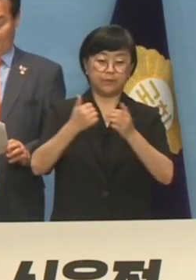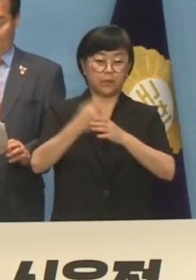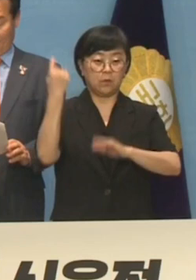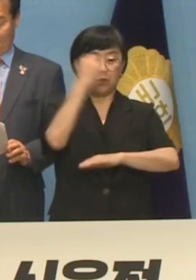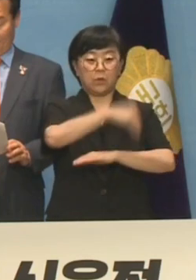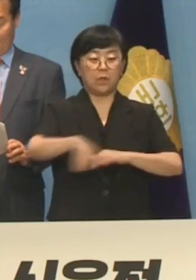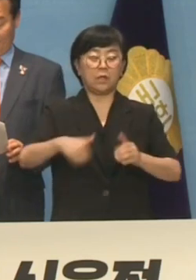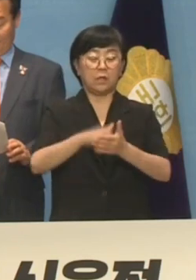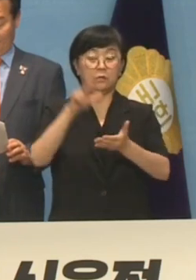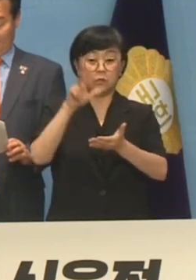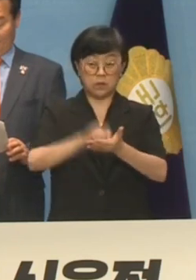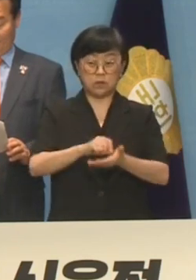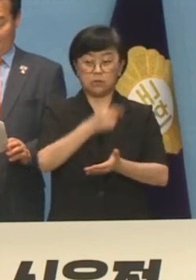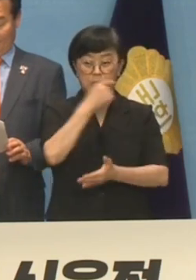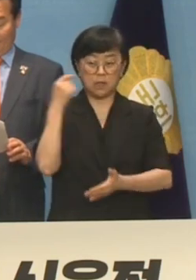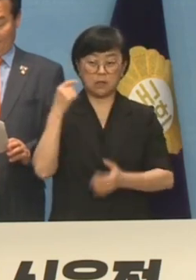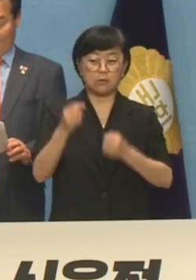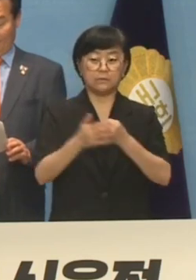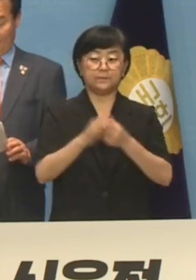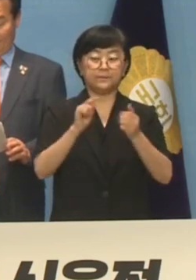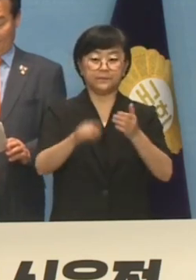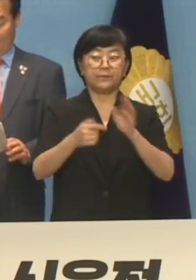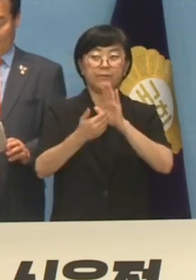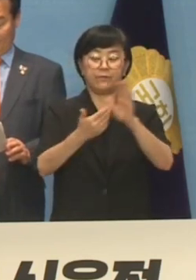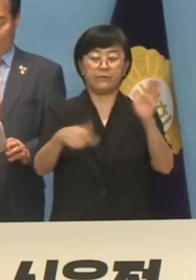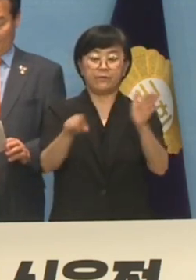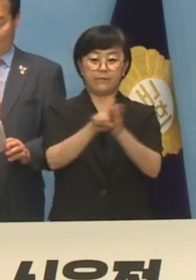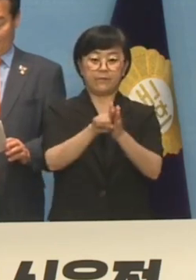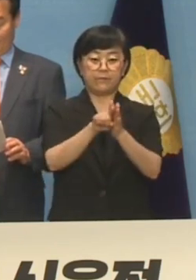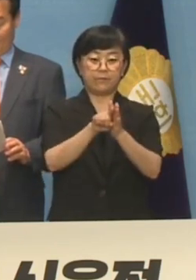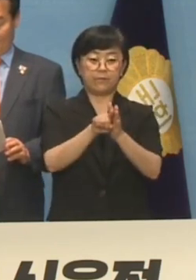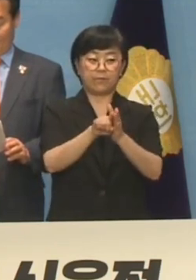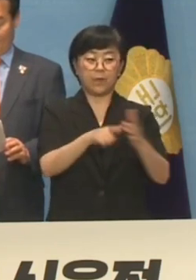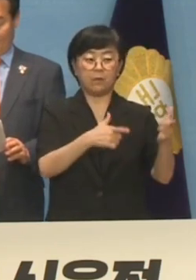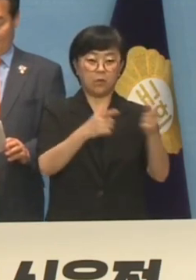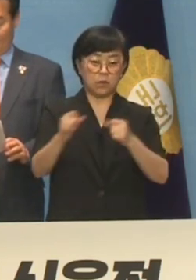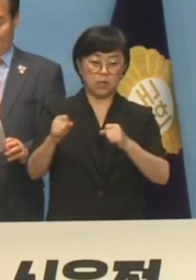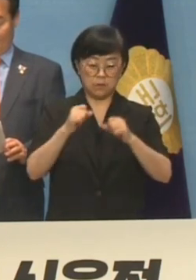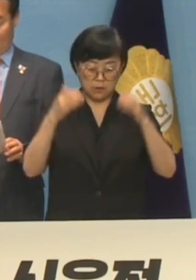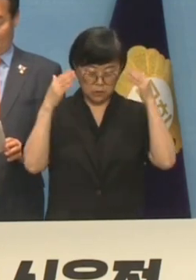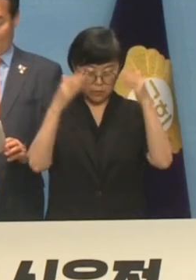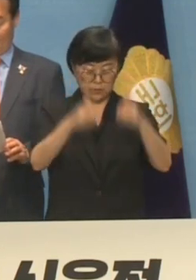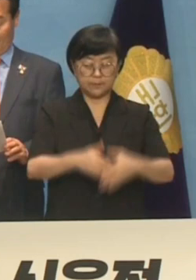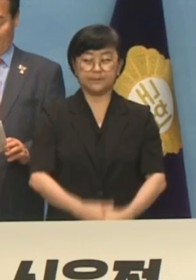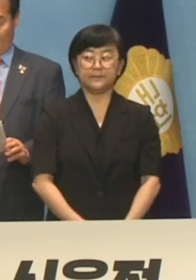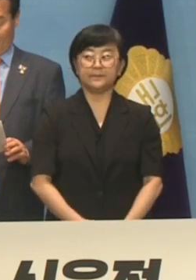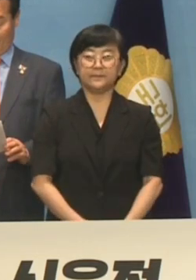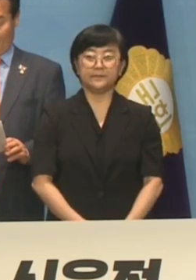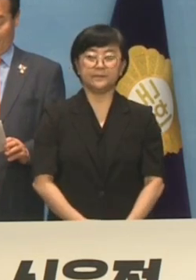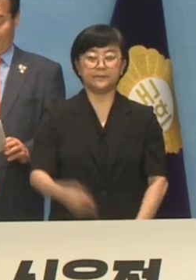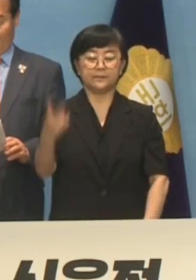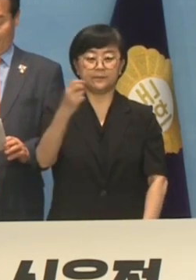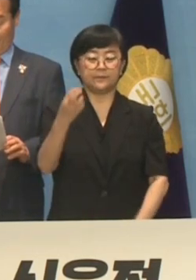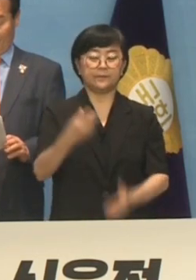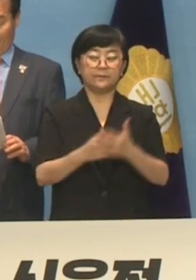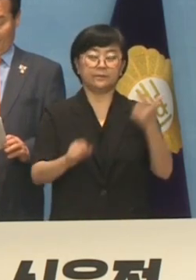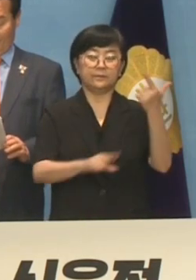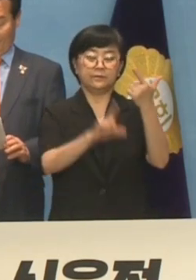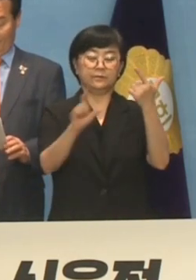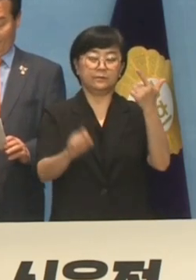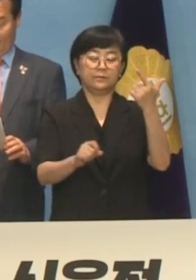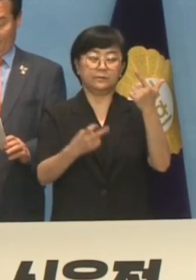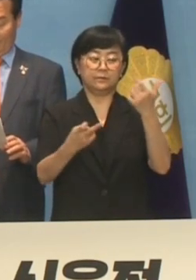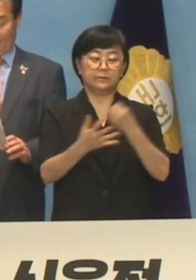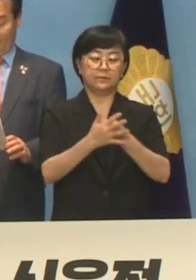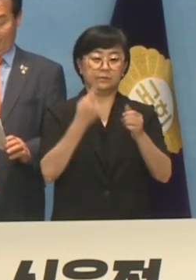방류 계획의 문제점을 확인하고 이를 저지하는 데 모든 힘을 다하겠습니다. 2023년 6월